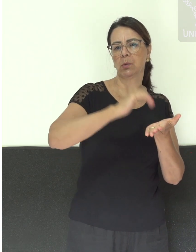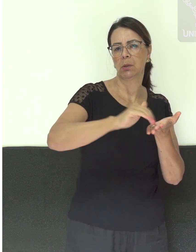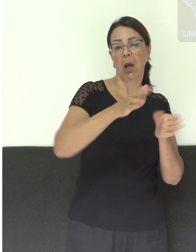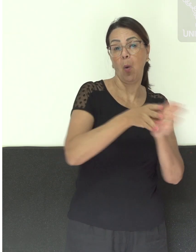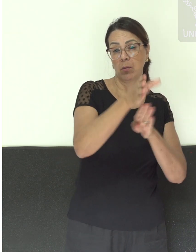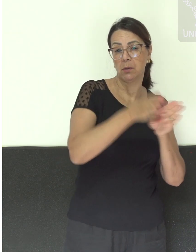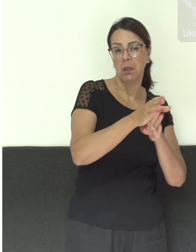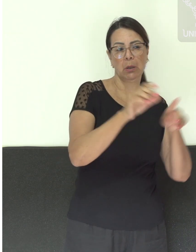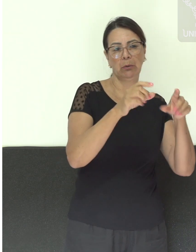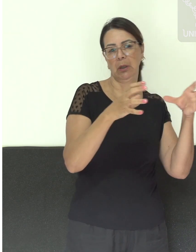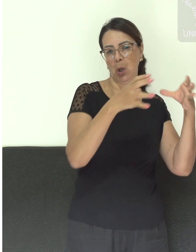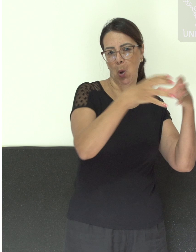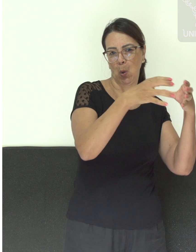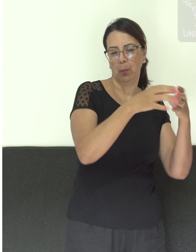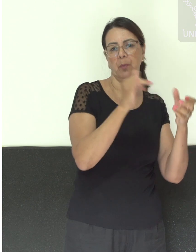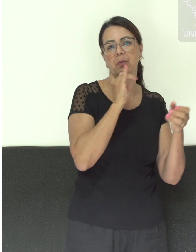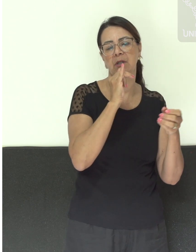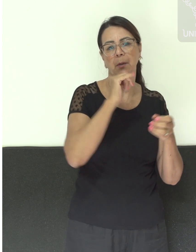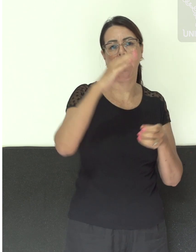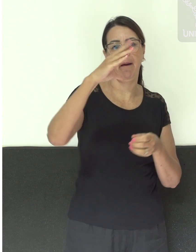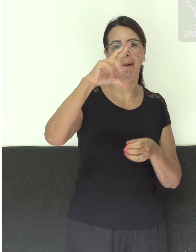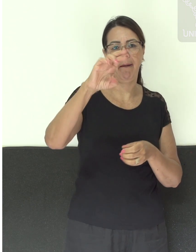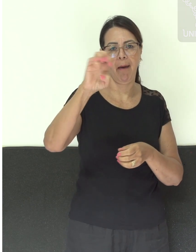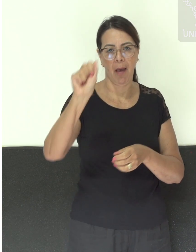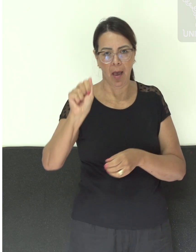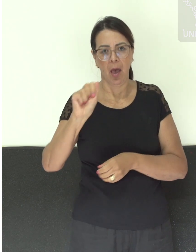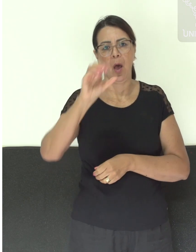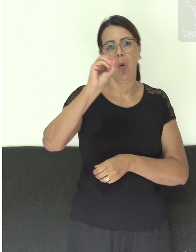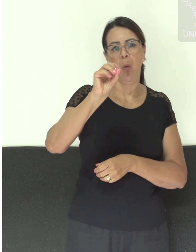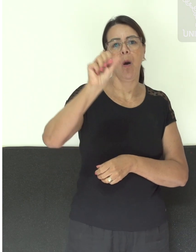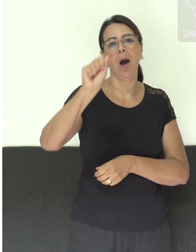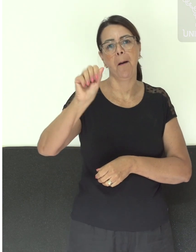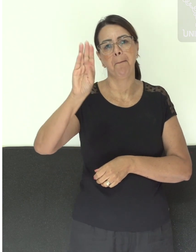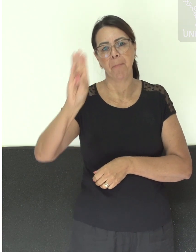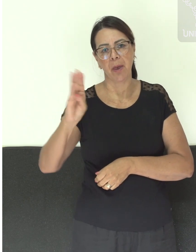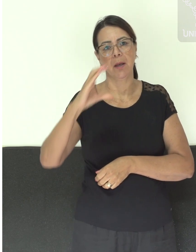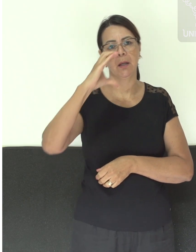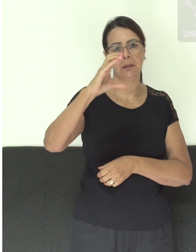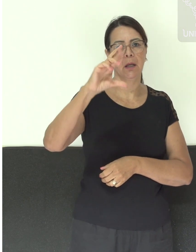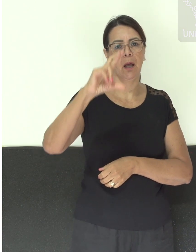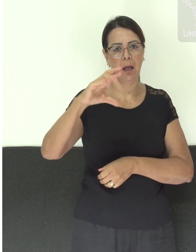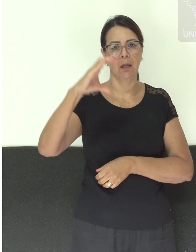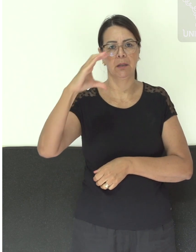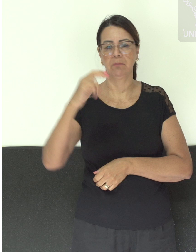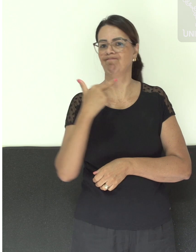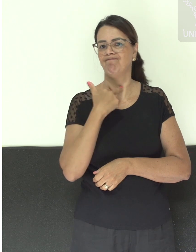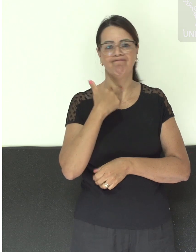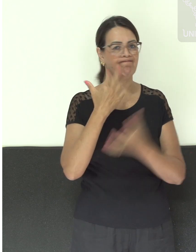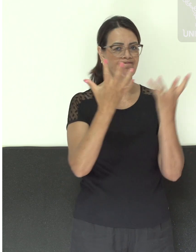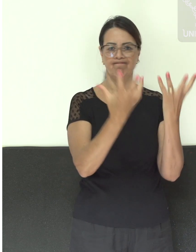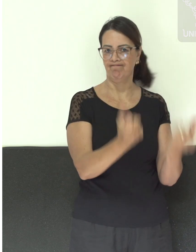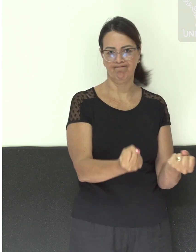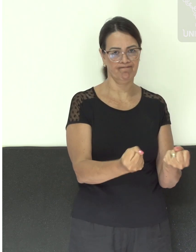por exemplo, as do CREA, OAB, TRC e etc.